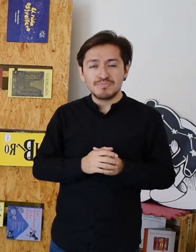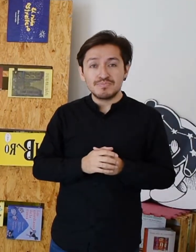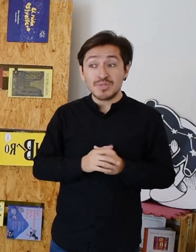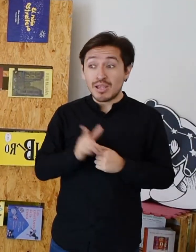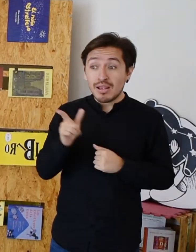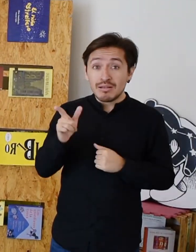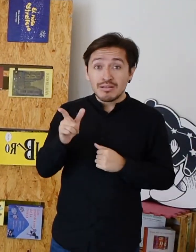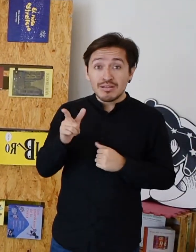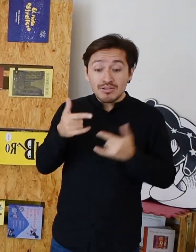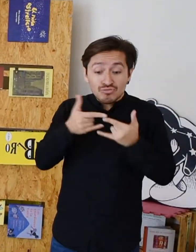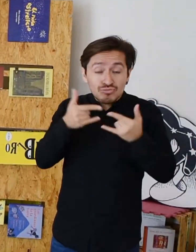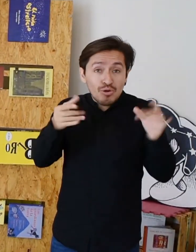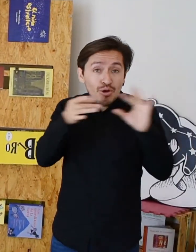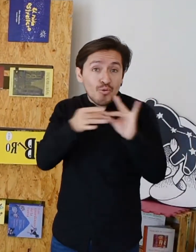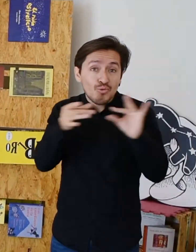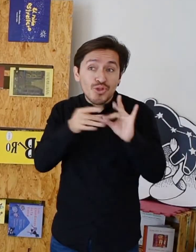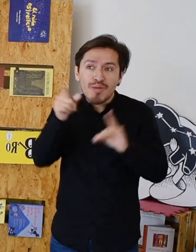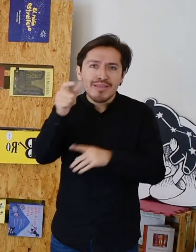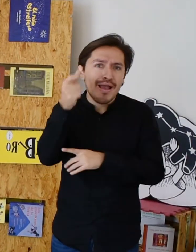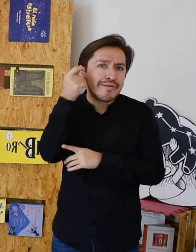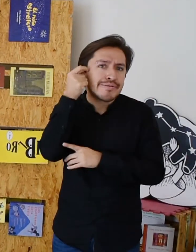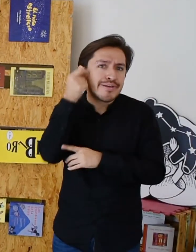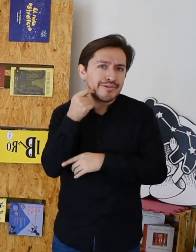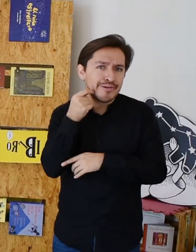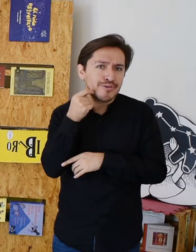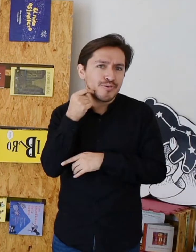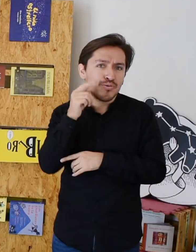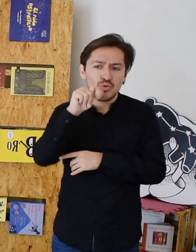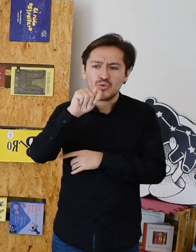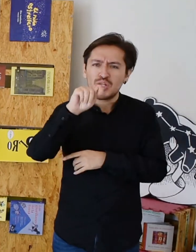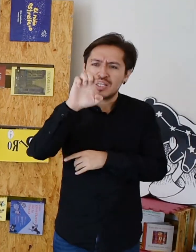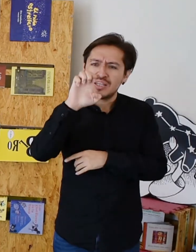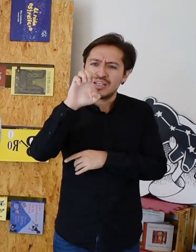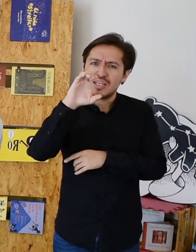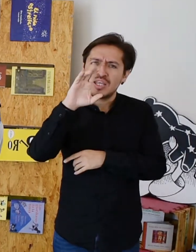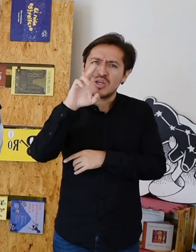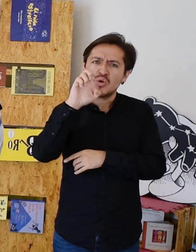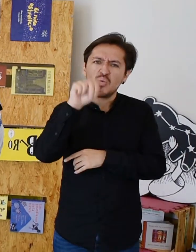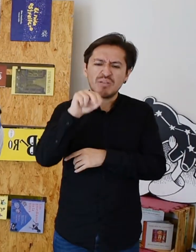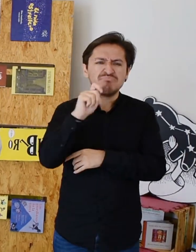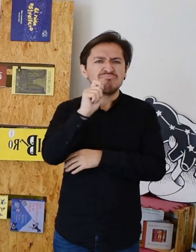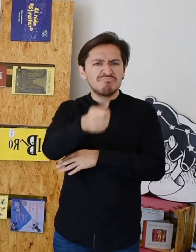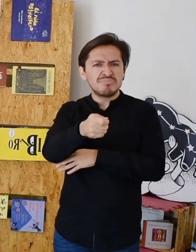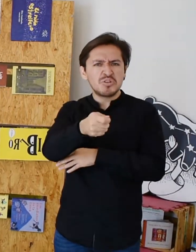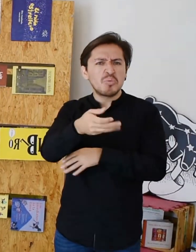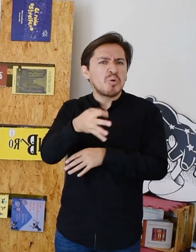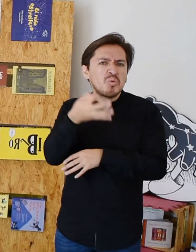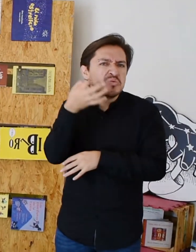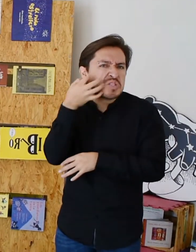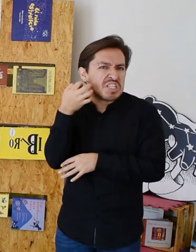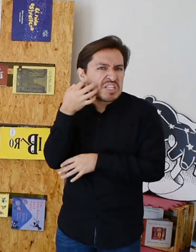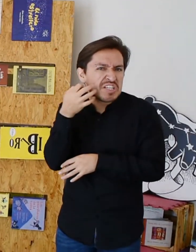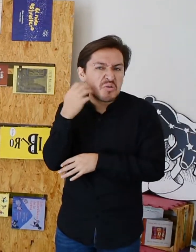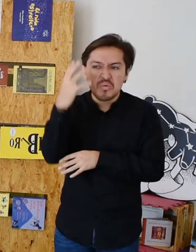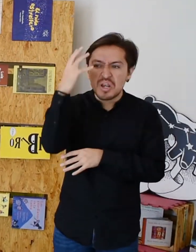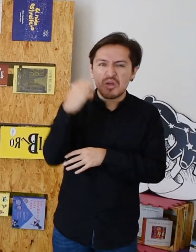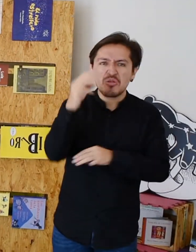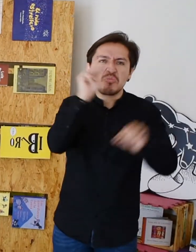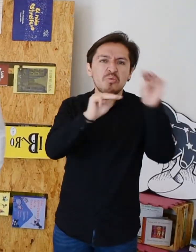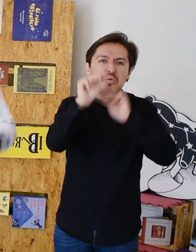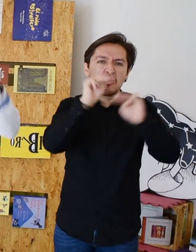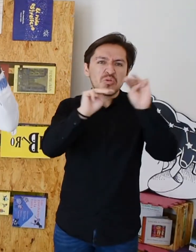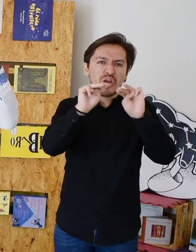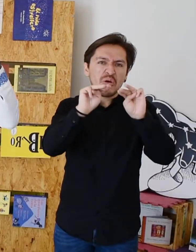Me contó que en el estado de Guerrero vivía un tecuán, un tigrillo, un león de monte, un